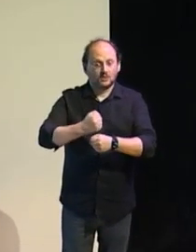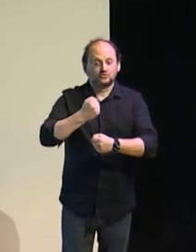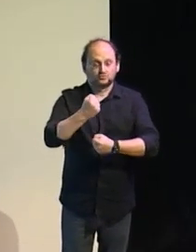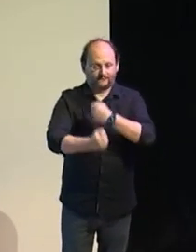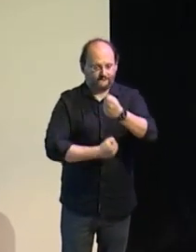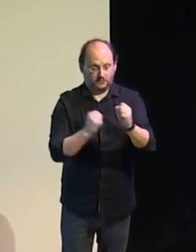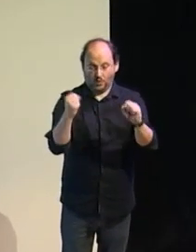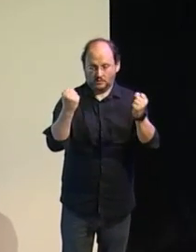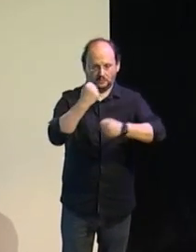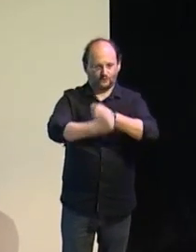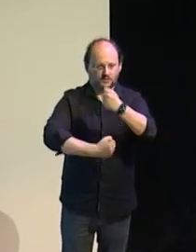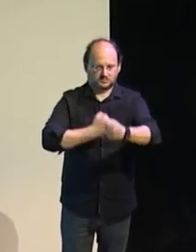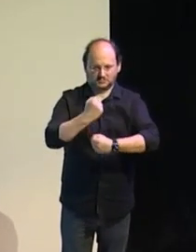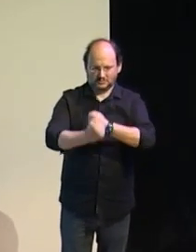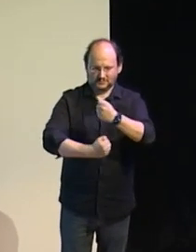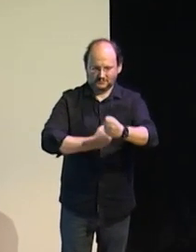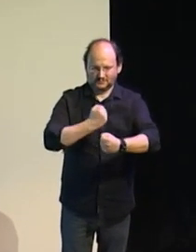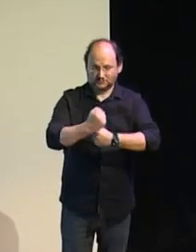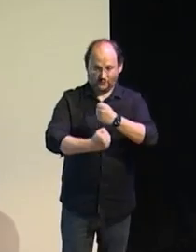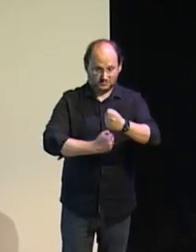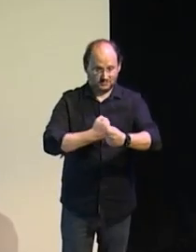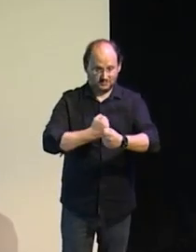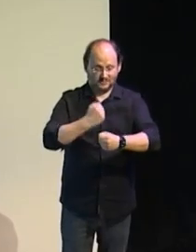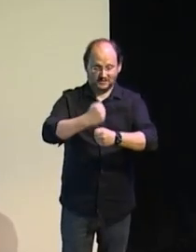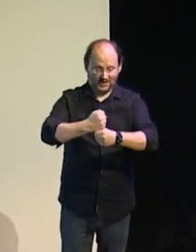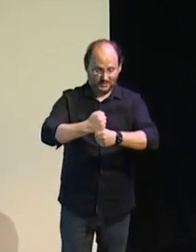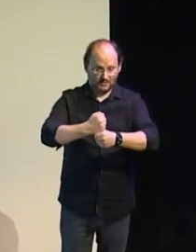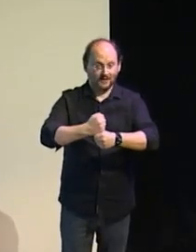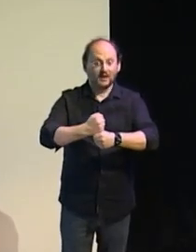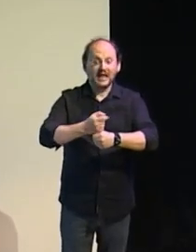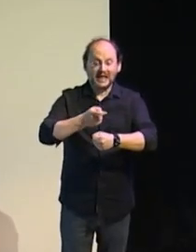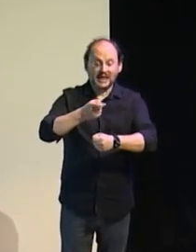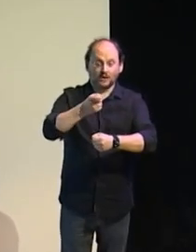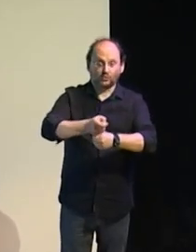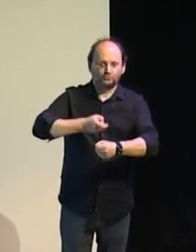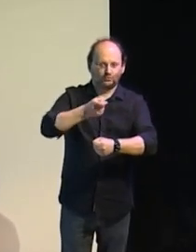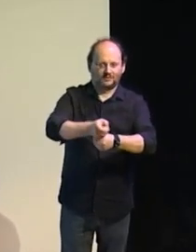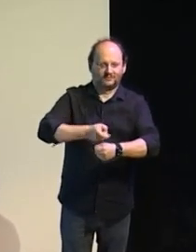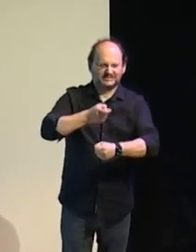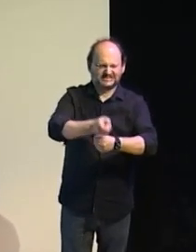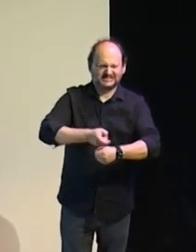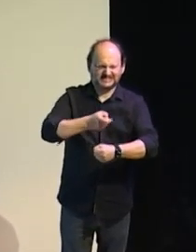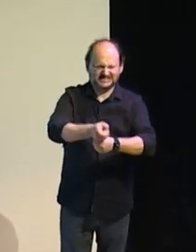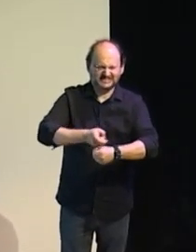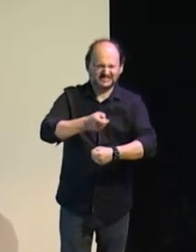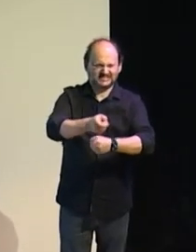Et c'est intéressant puisque les 2 points représentent vraiment la souffrance, et le signe de souffrance est vraiment très proche. Et puis aussi le